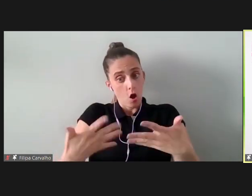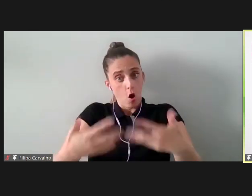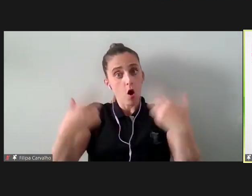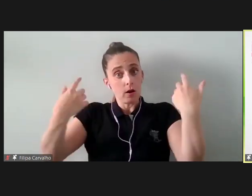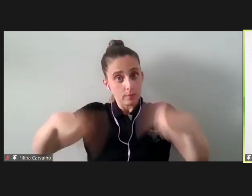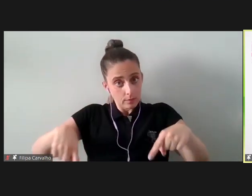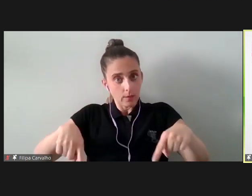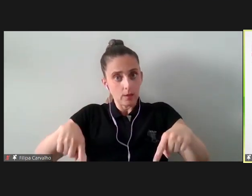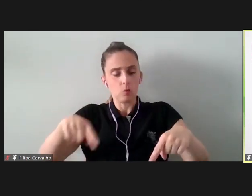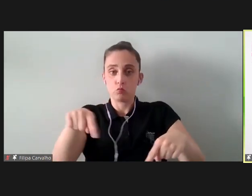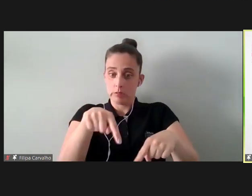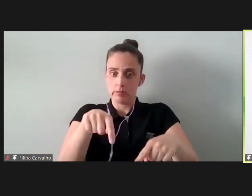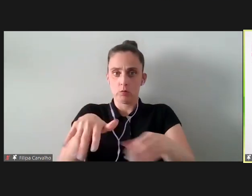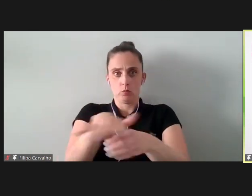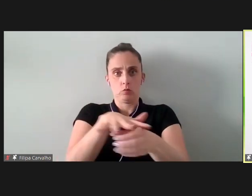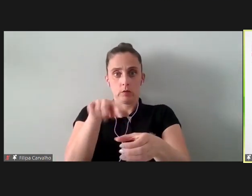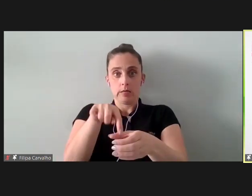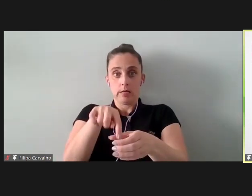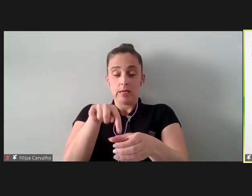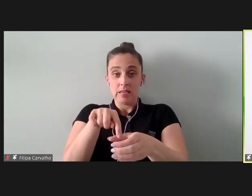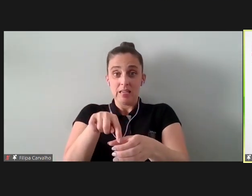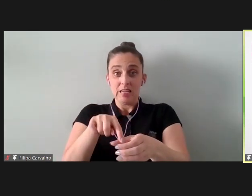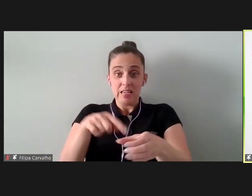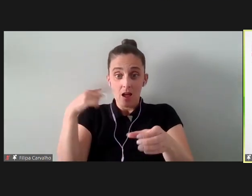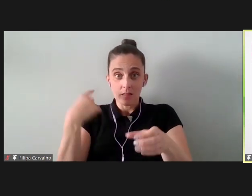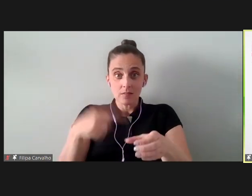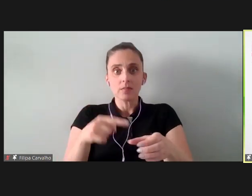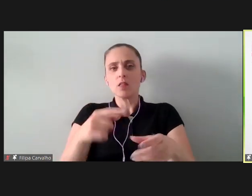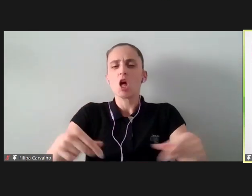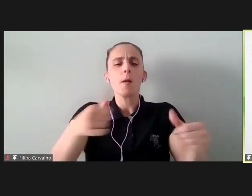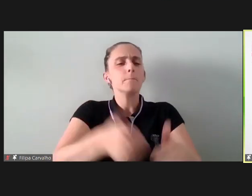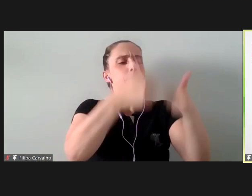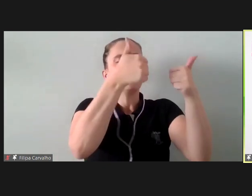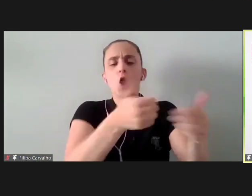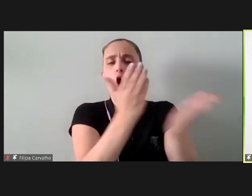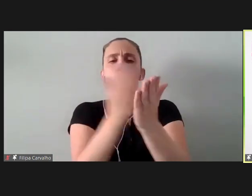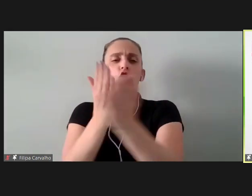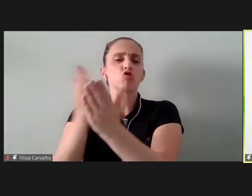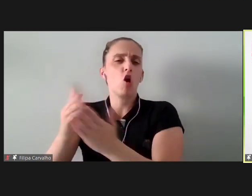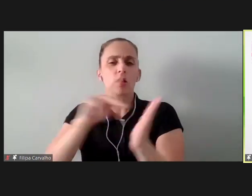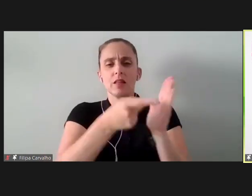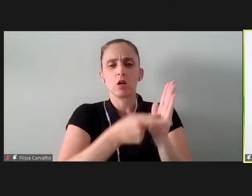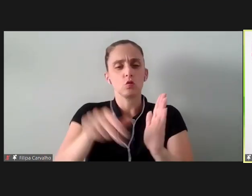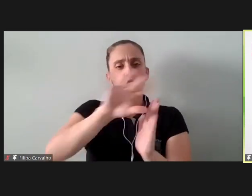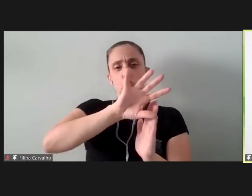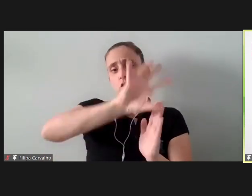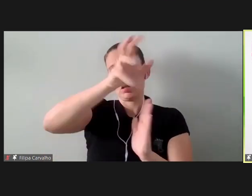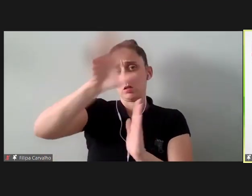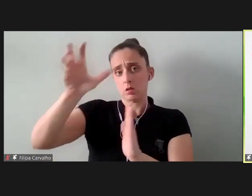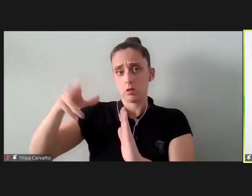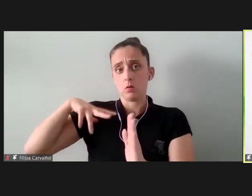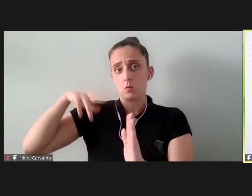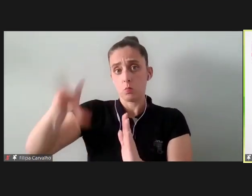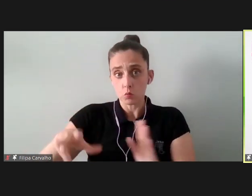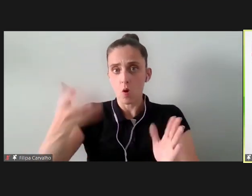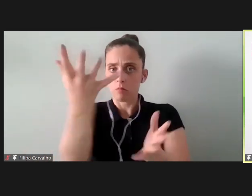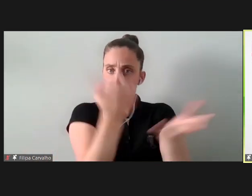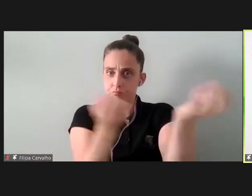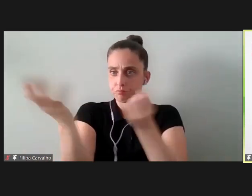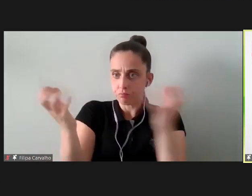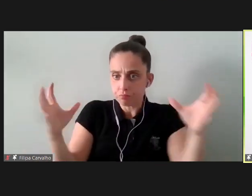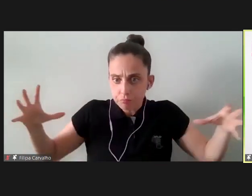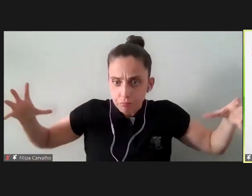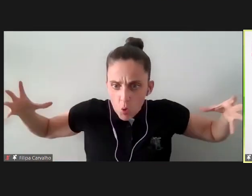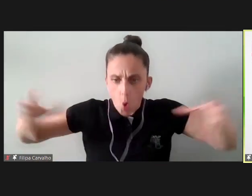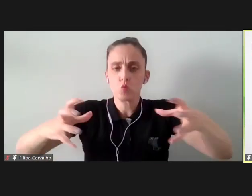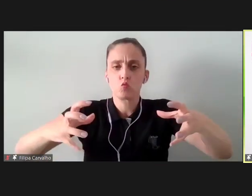mesa é o produto que resulta das melhores escolas de negócio e tecnologia do país a construir uma oferta conjunta. Isto é